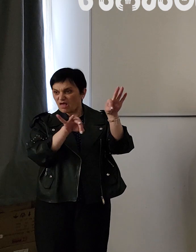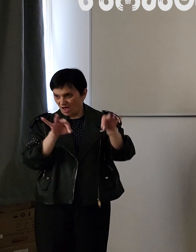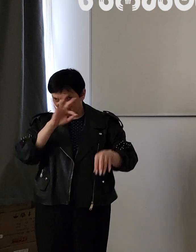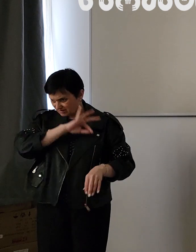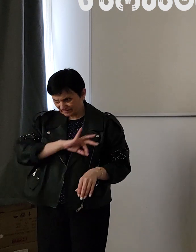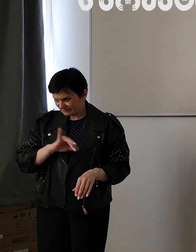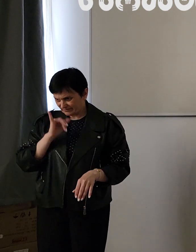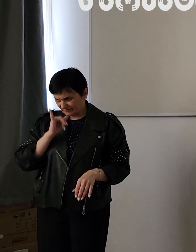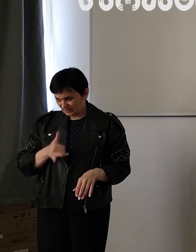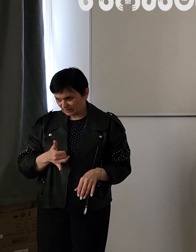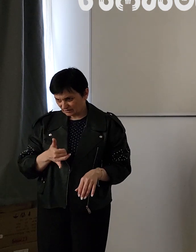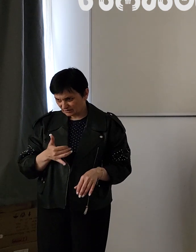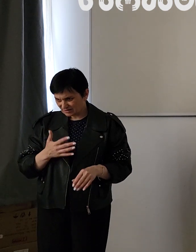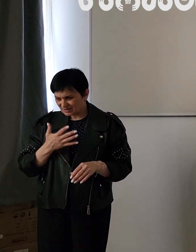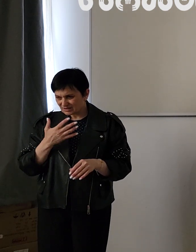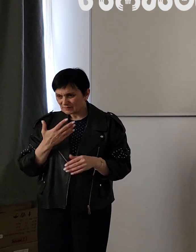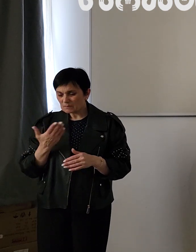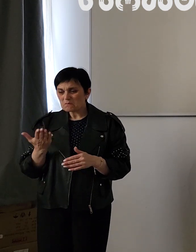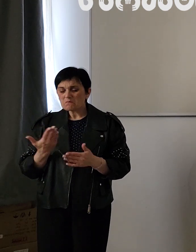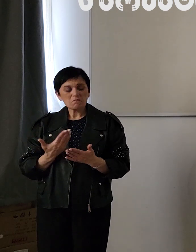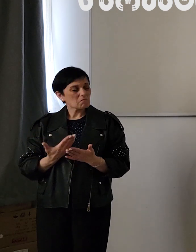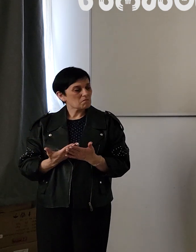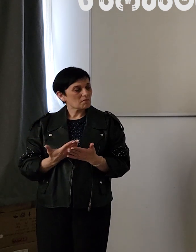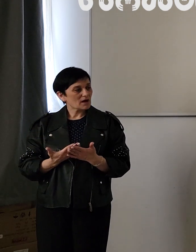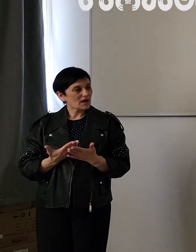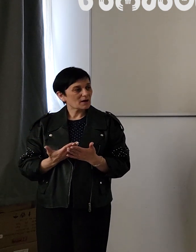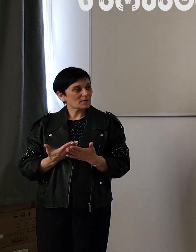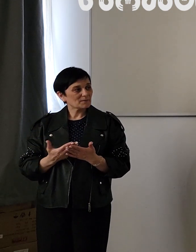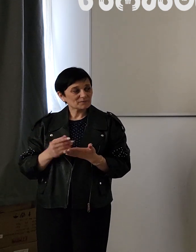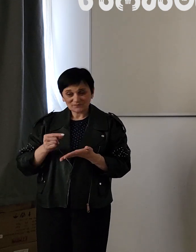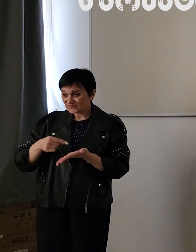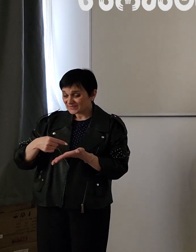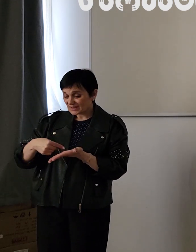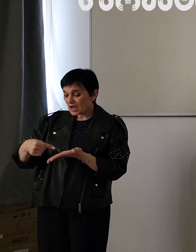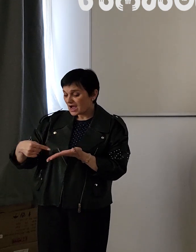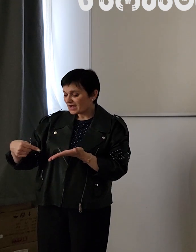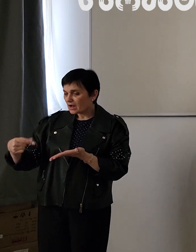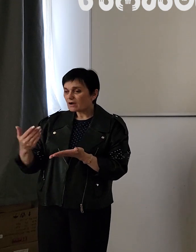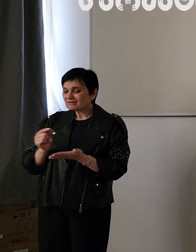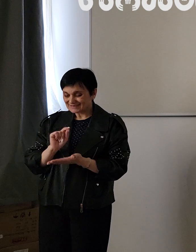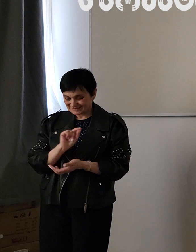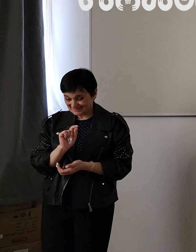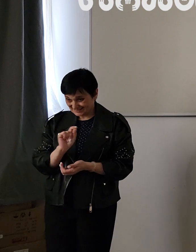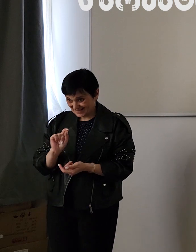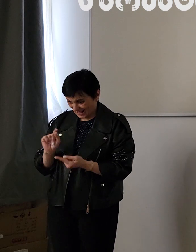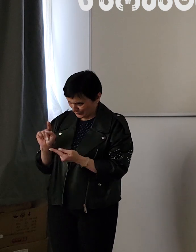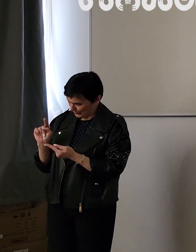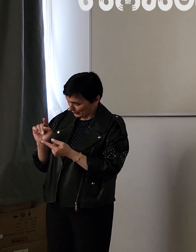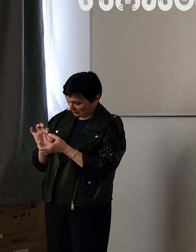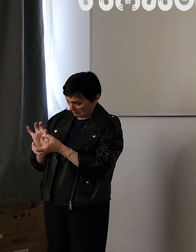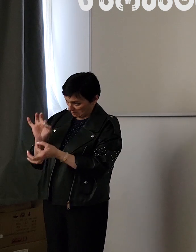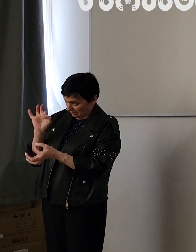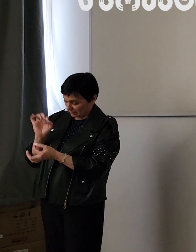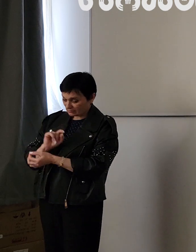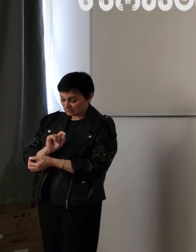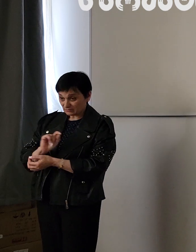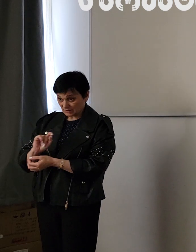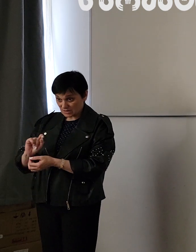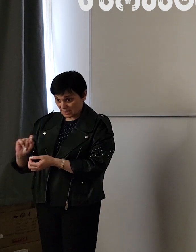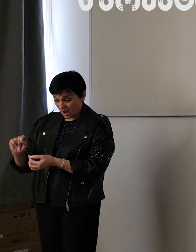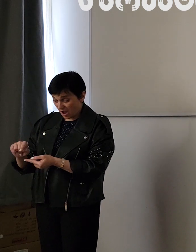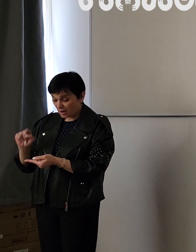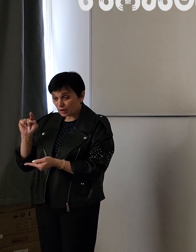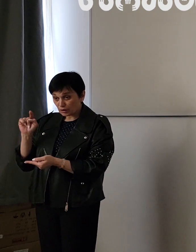გამოადგა. ვერც ნებისმიერ ამე, აი კალამი რო კალამია, სულ რა არის ერთი ბეწვა. ისიც მაშინ გამოდგება,